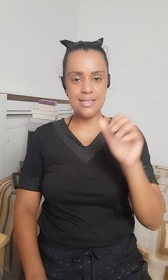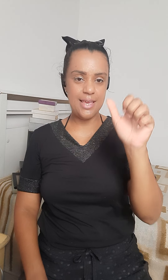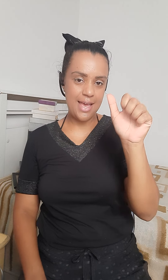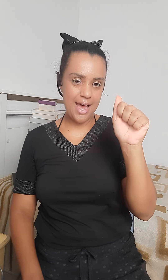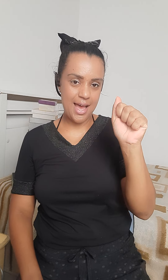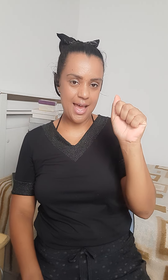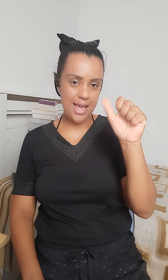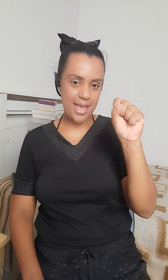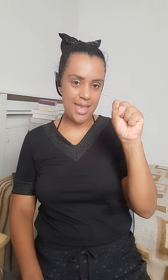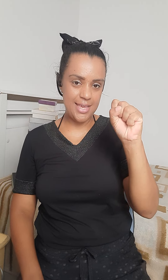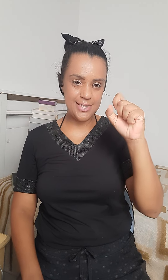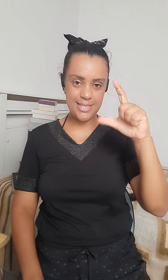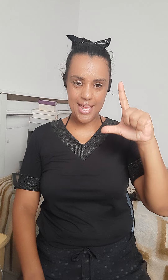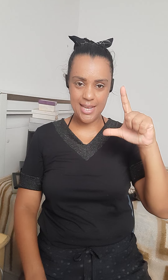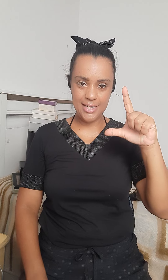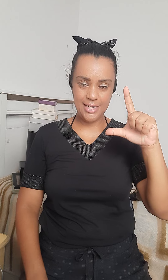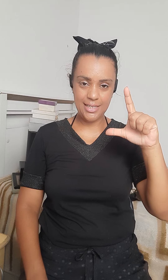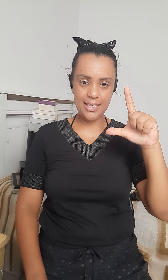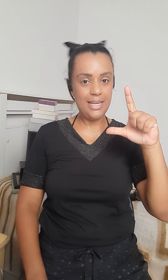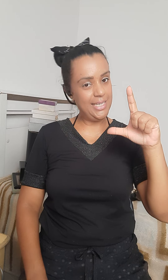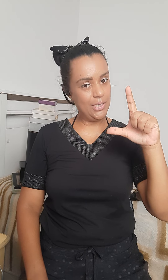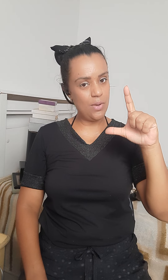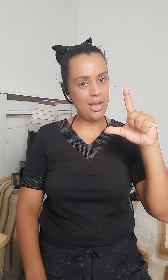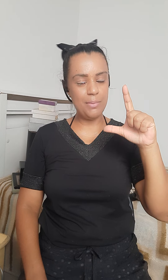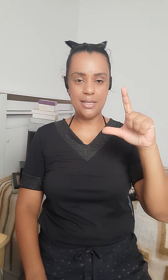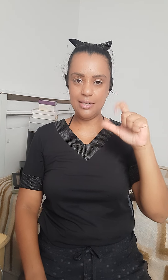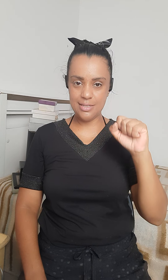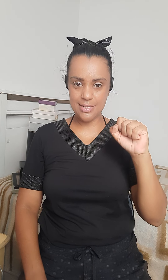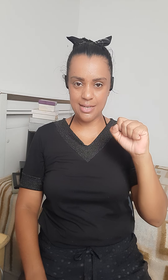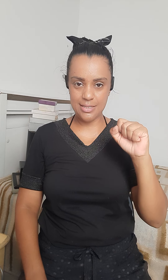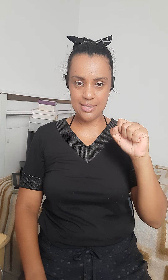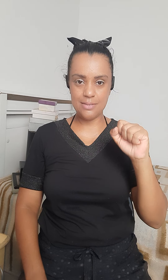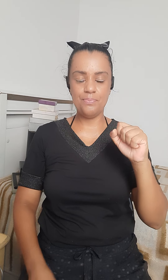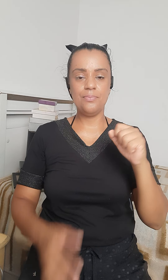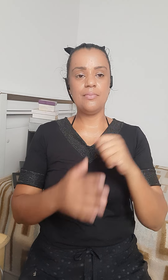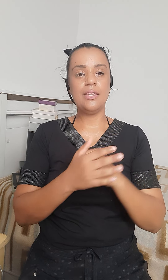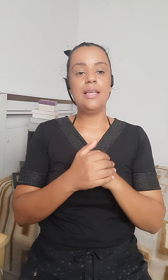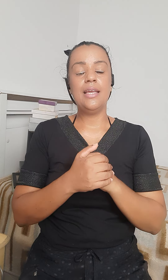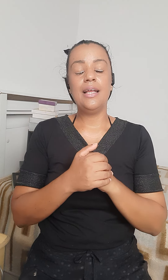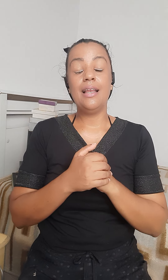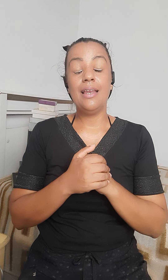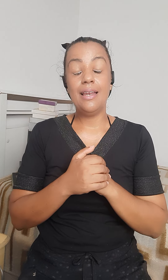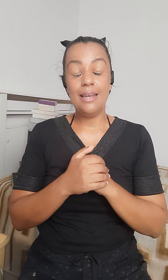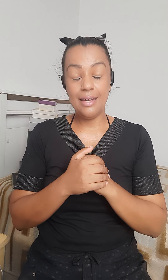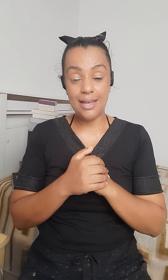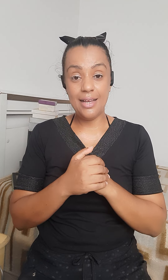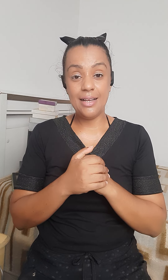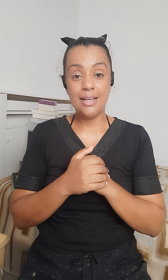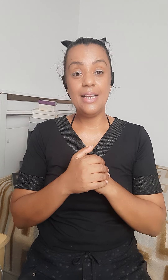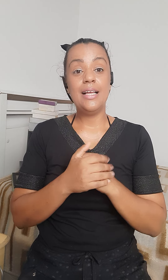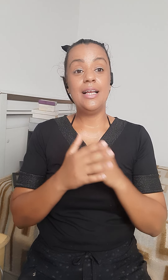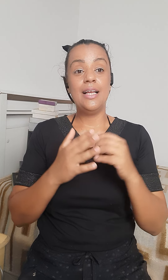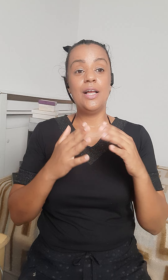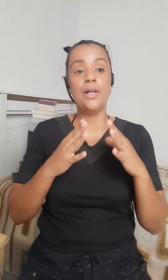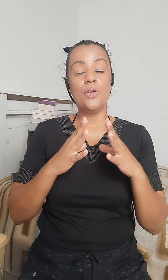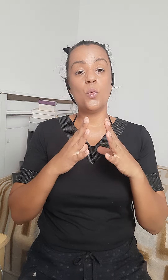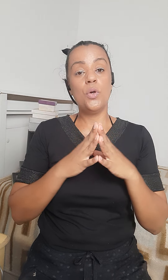é ASL, que é a língua americana de sinais. Lá, quando a